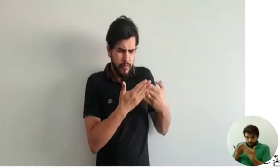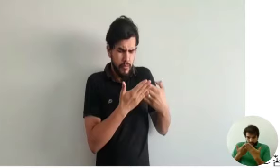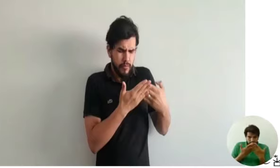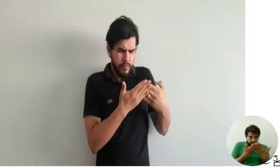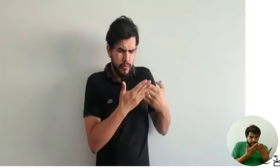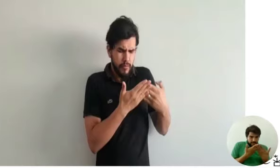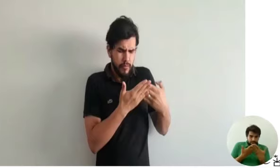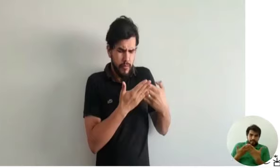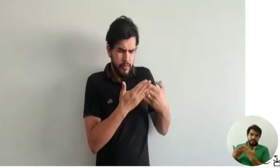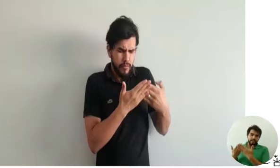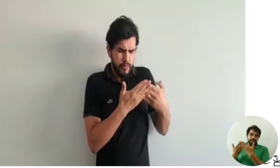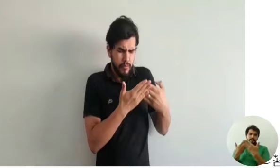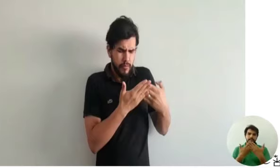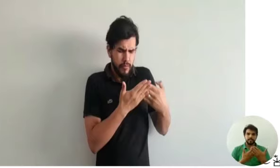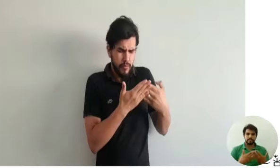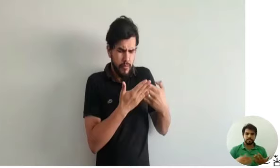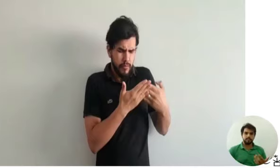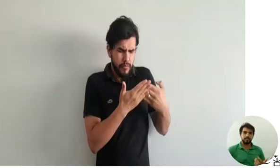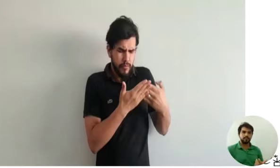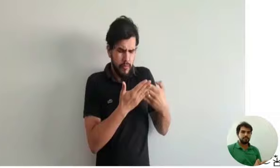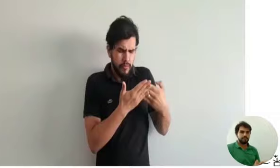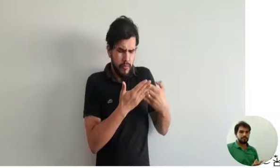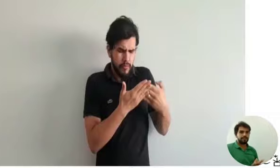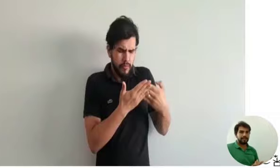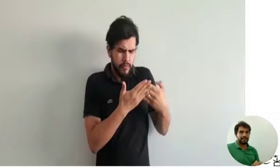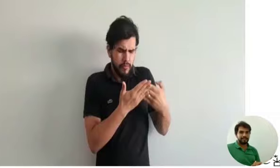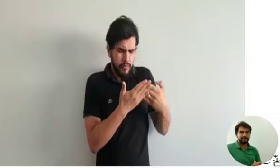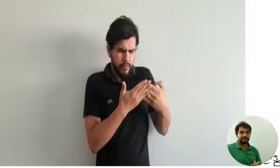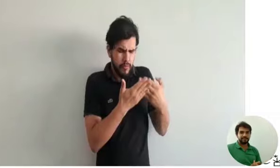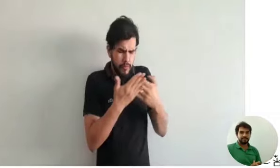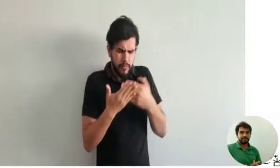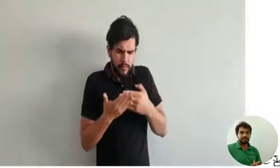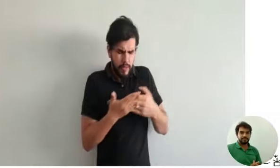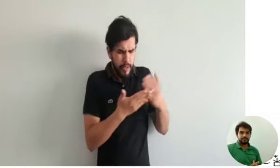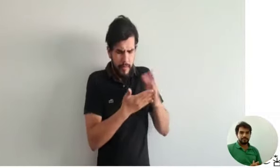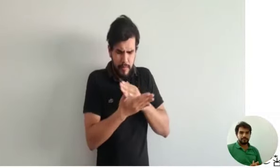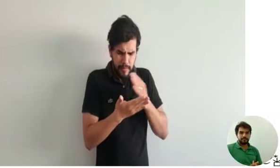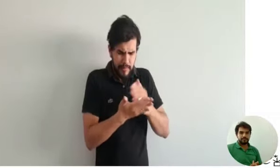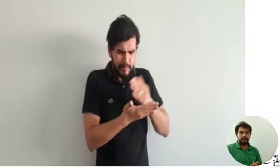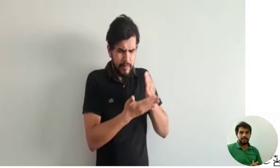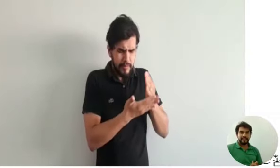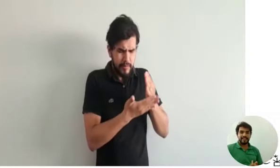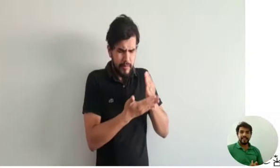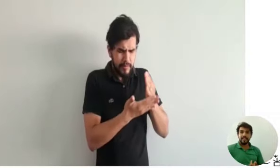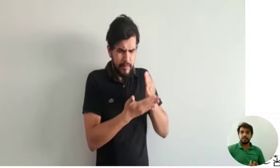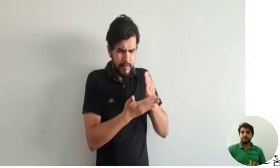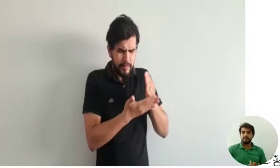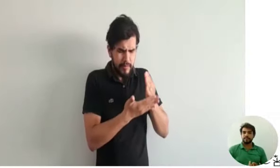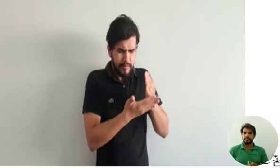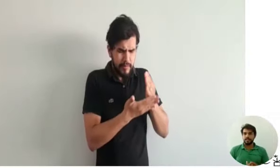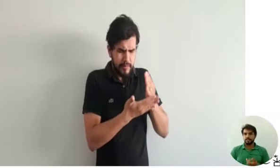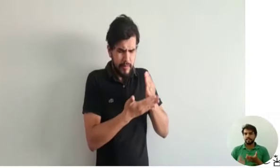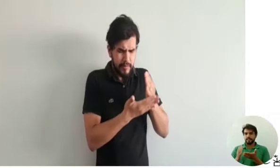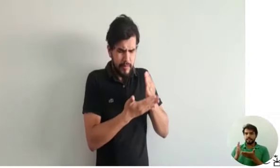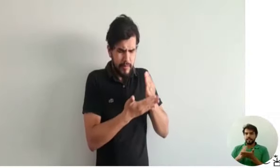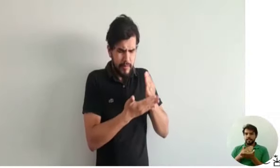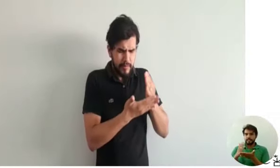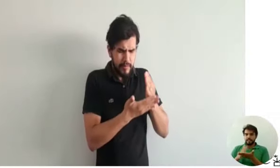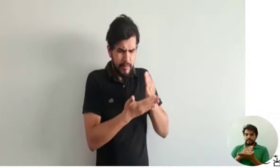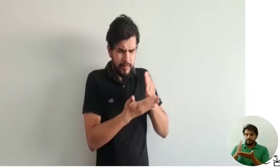está estudando arduamente, está estudando muito no caso. Está lendo, vendo